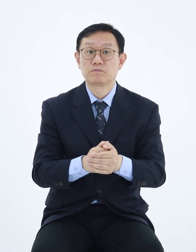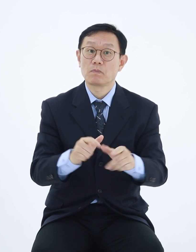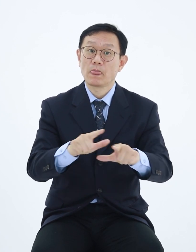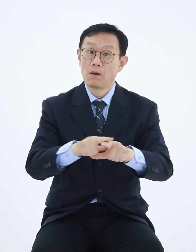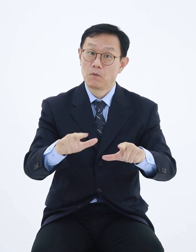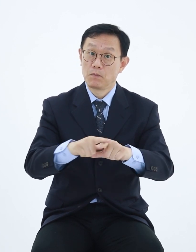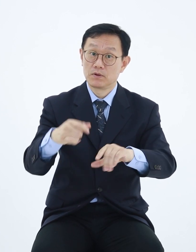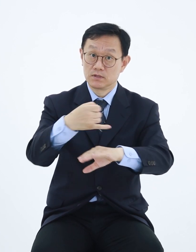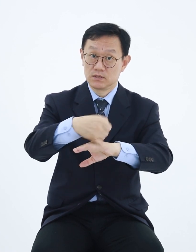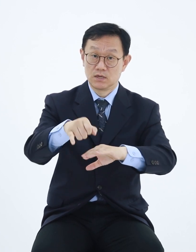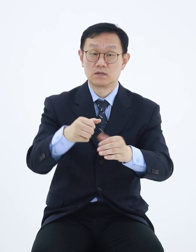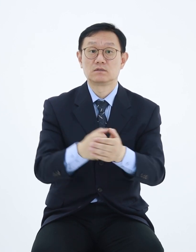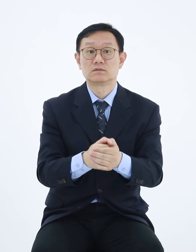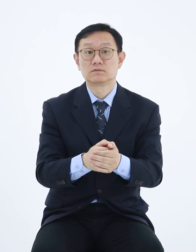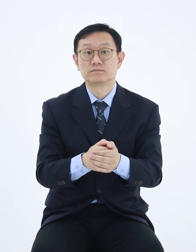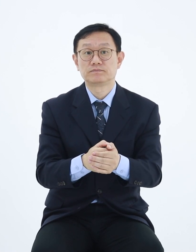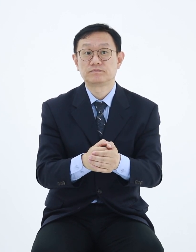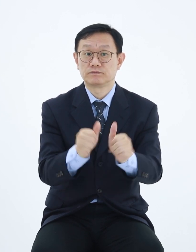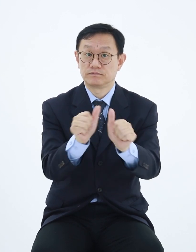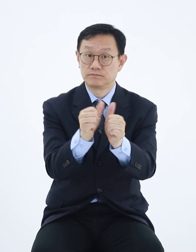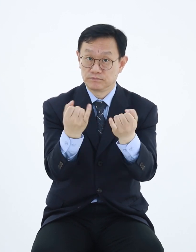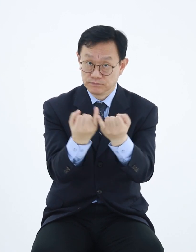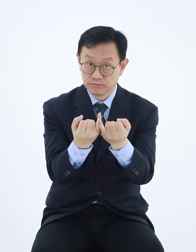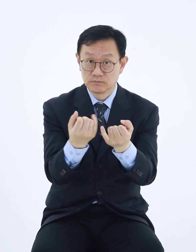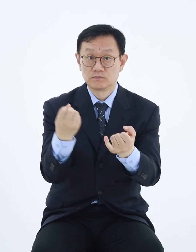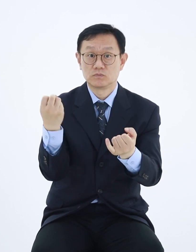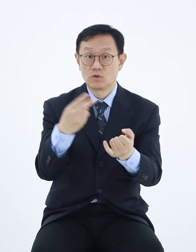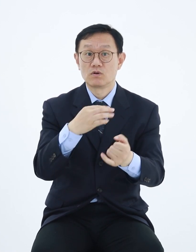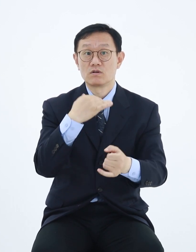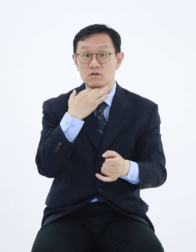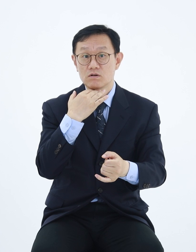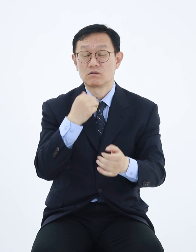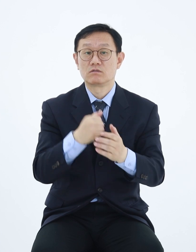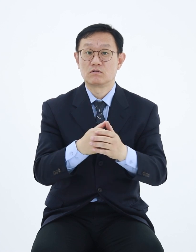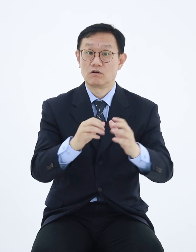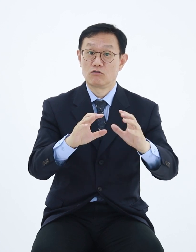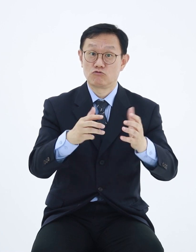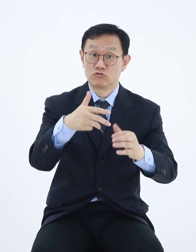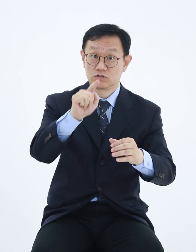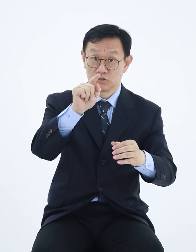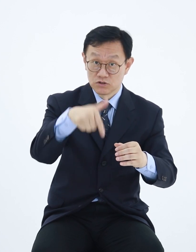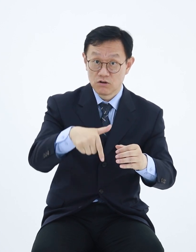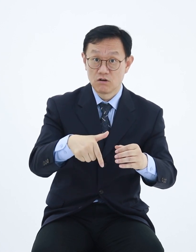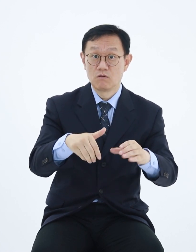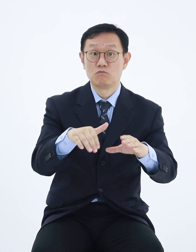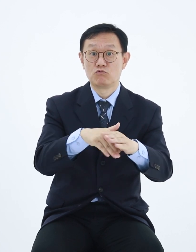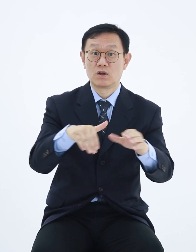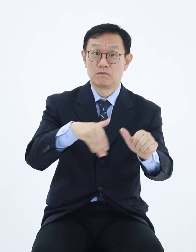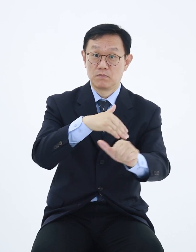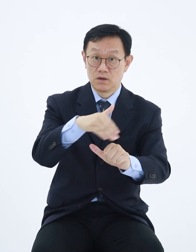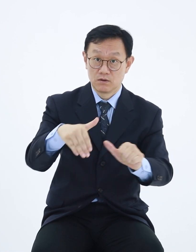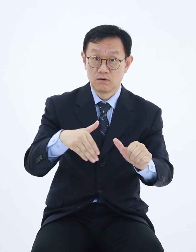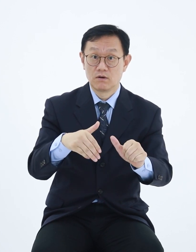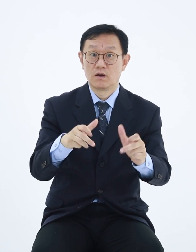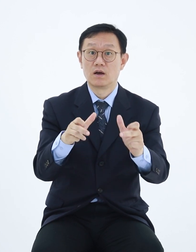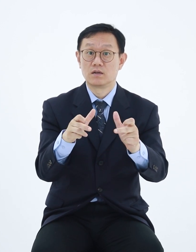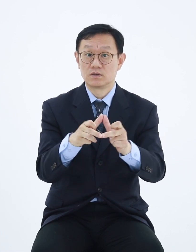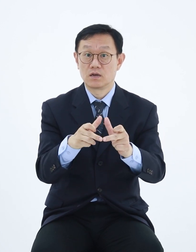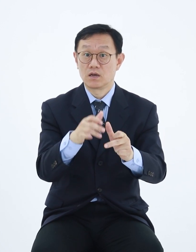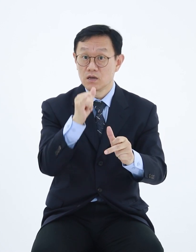보편적인 디자인. 성별, 연령, 국적, 문화적 배경, 장애의 유무에